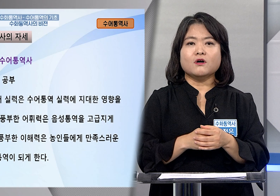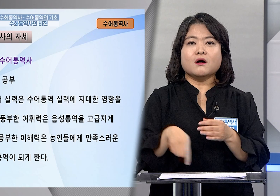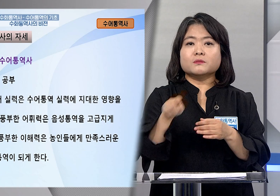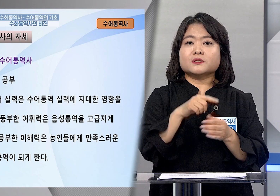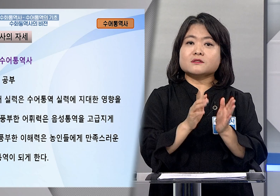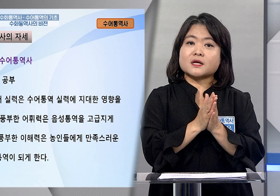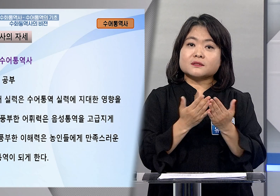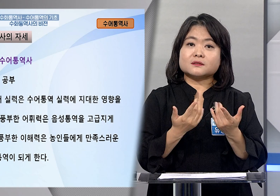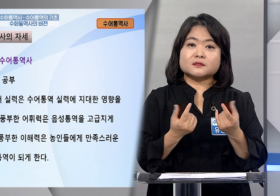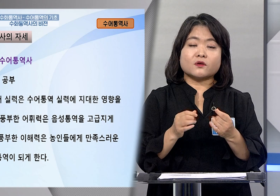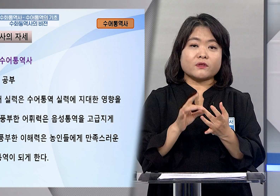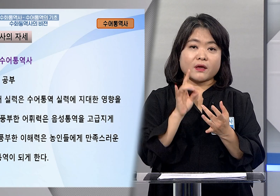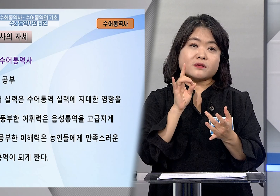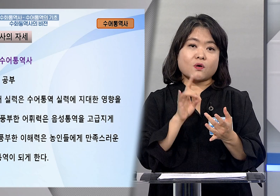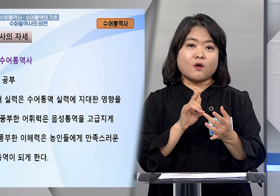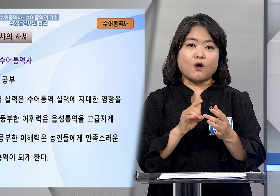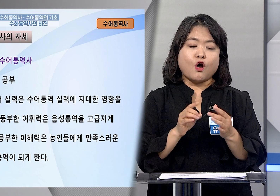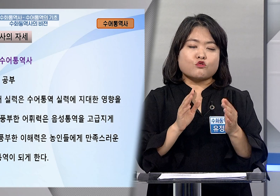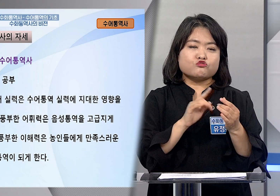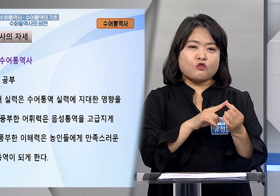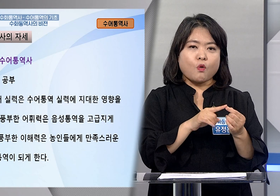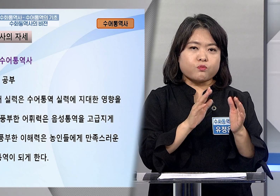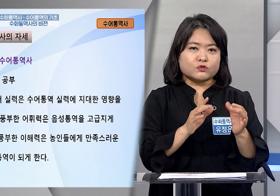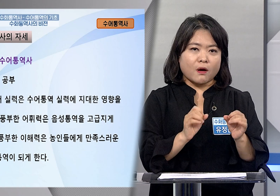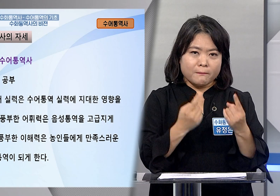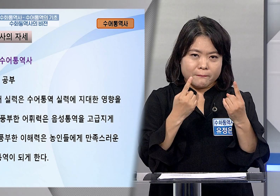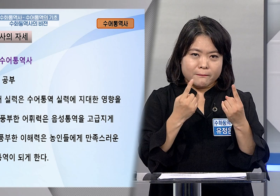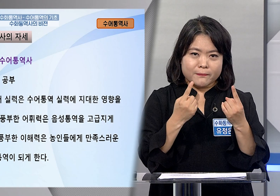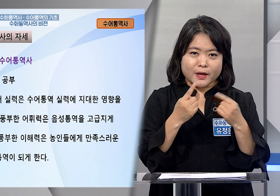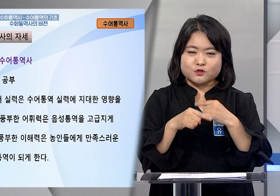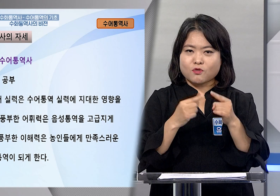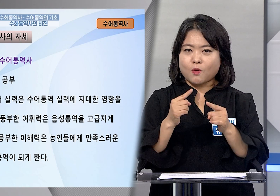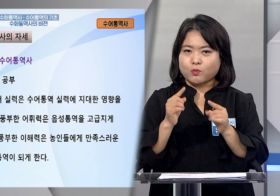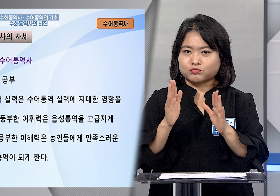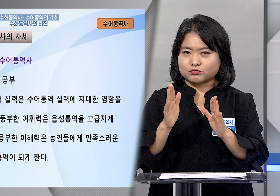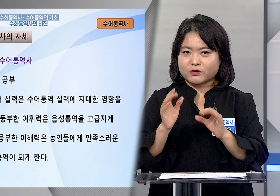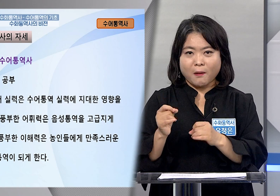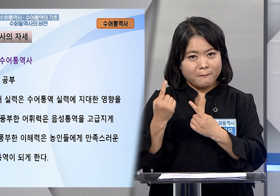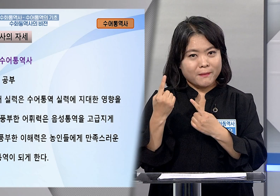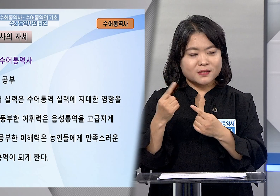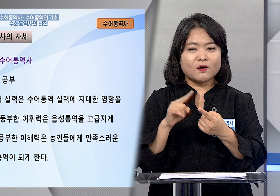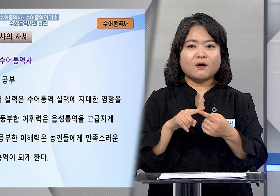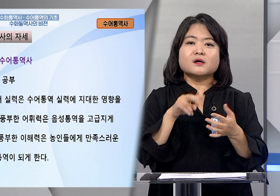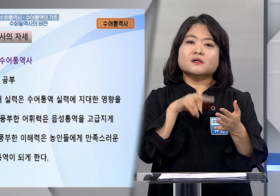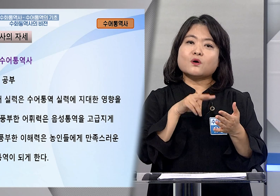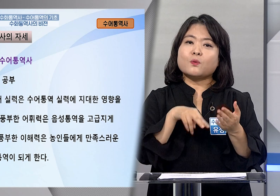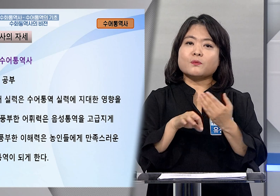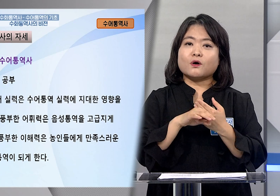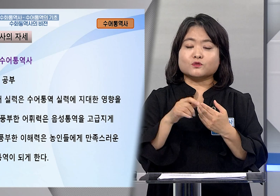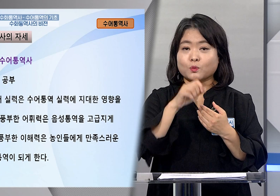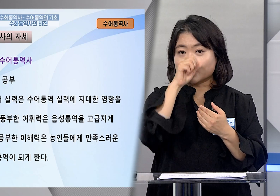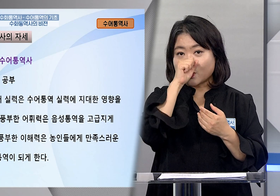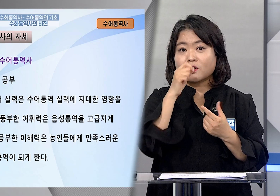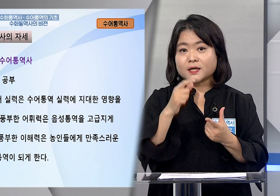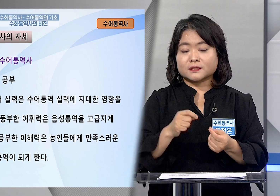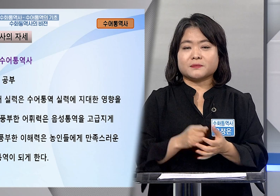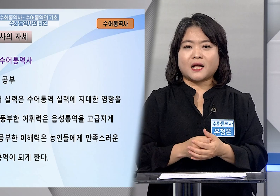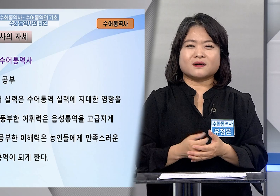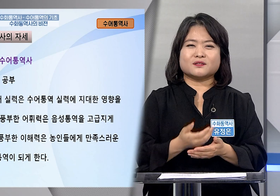뭐 이런 책들을 선택해서 국어 공부 겸 수화 공부 겸 해서 읽어보면 너무 좋을 것 같습니다. 그래서